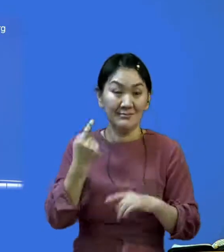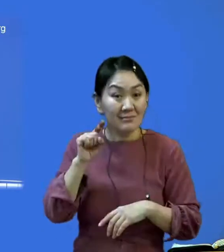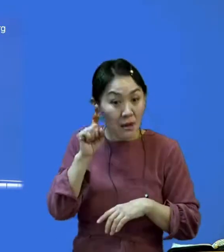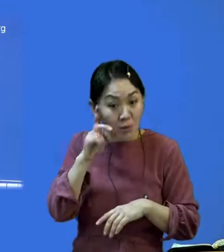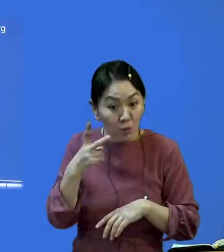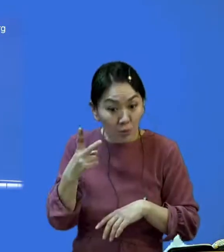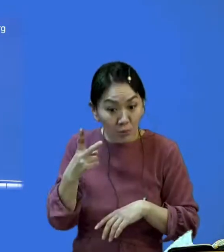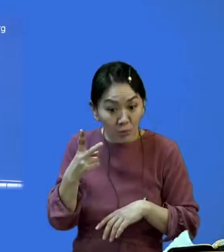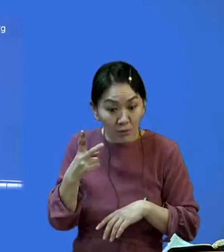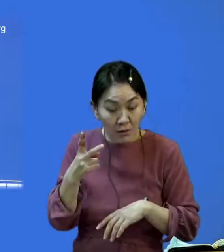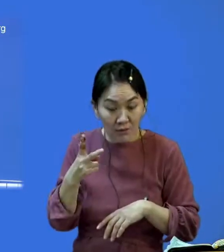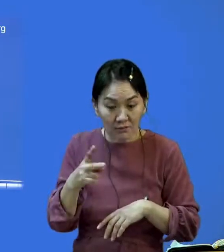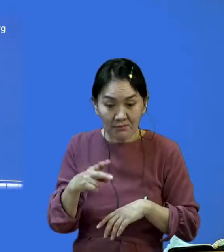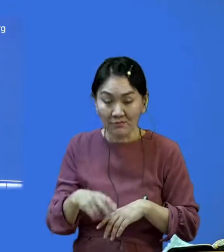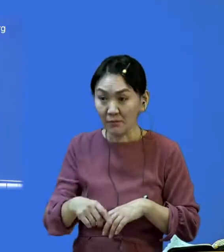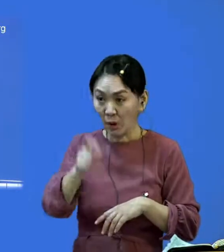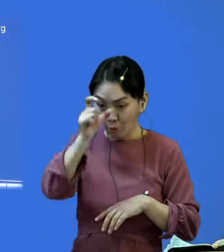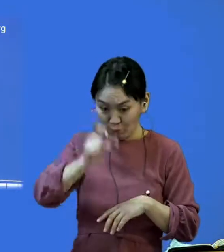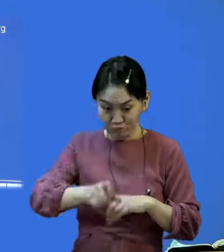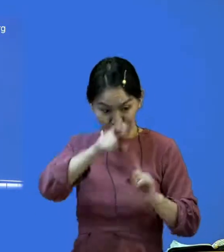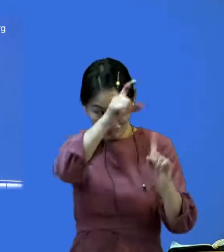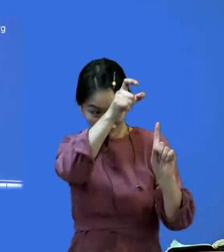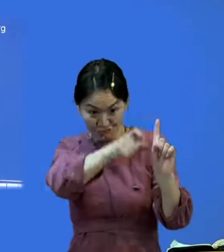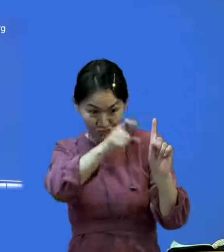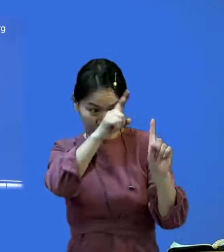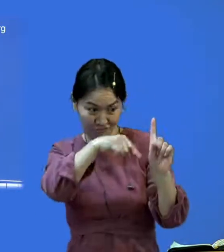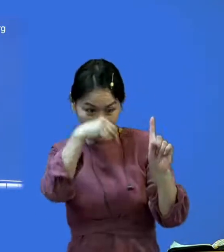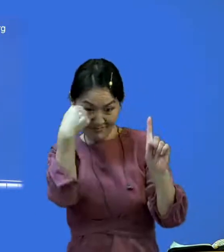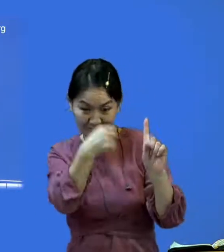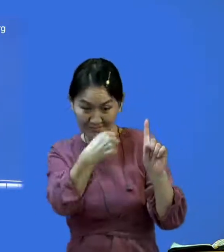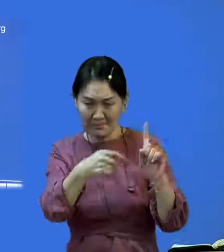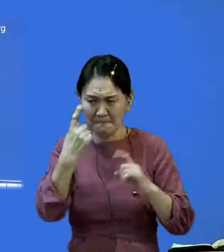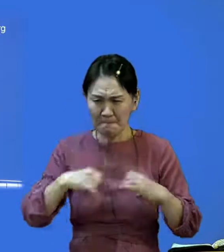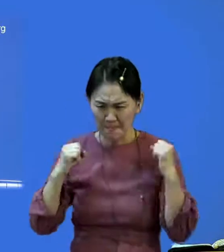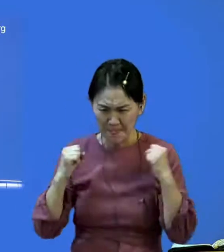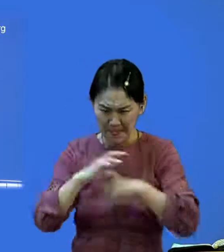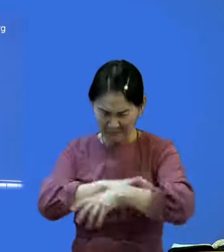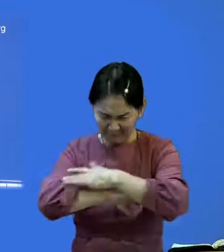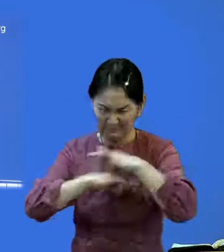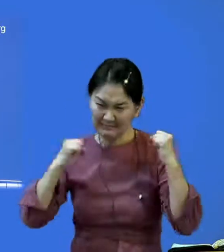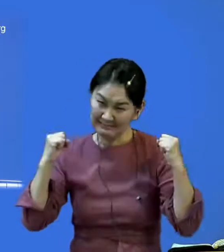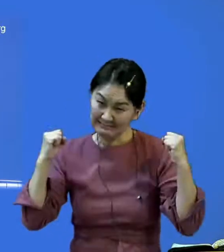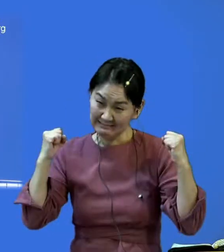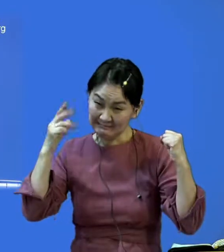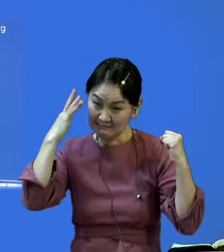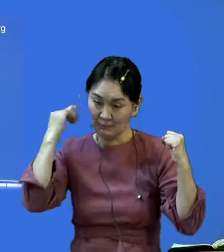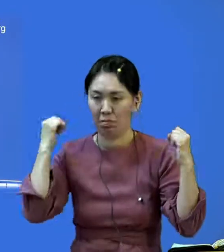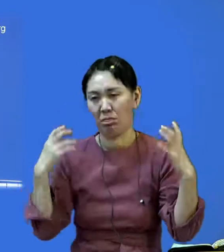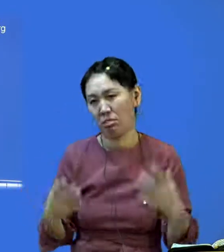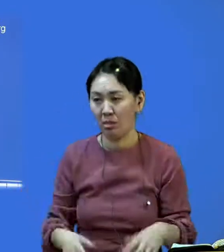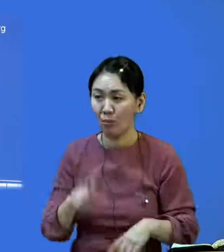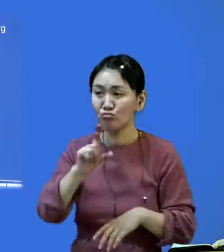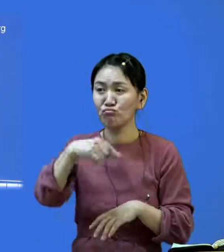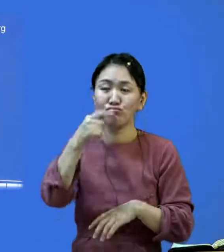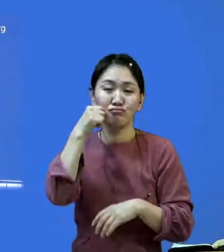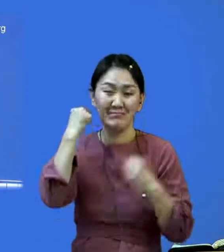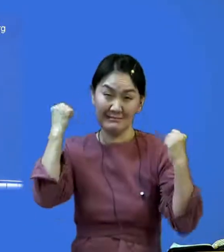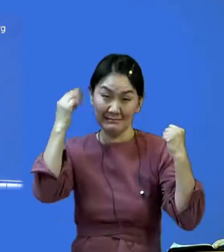гэвэл энэ хүний одоо хичээл зүтгэл дэнд усал дараа хязгаартай байдаг